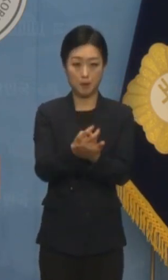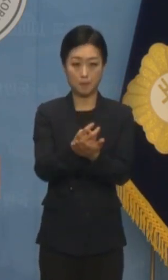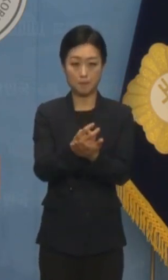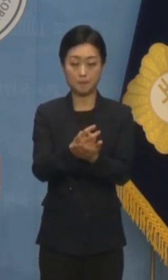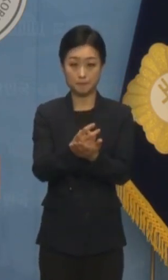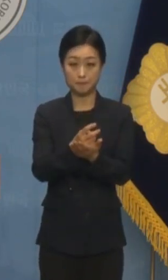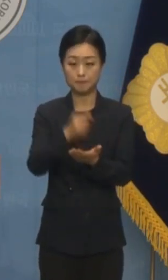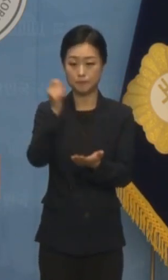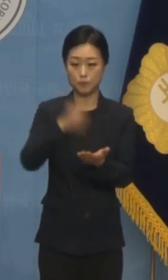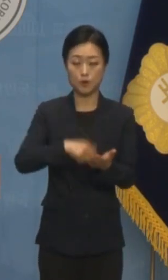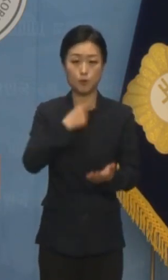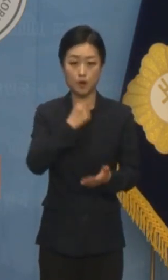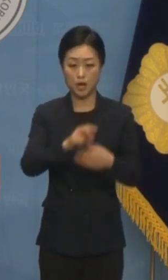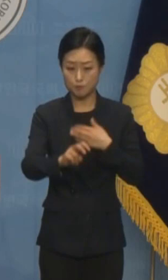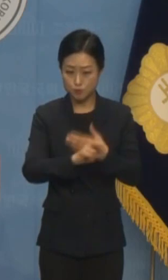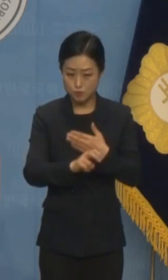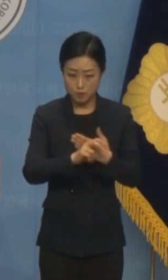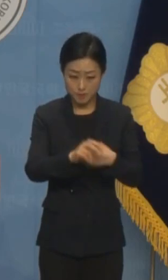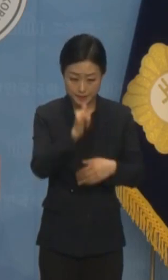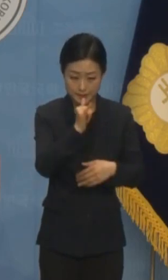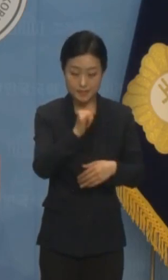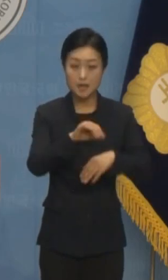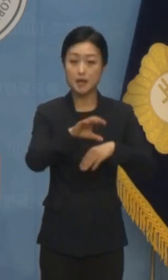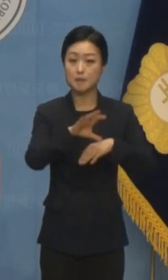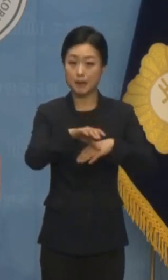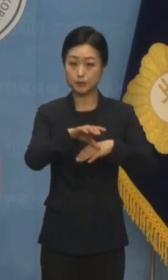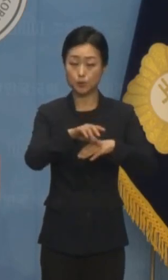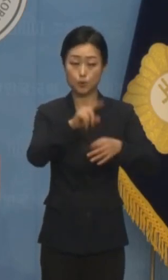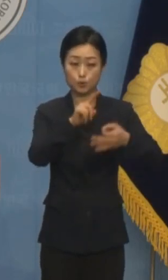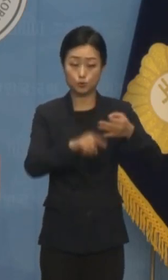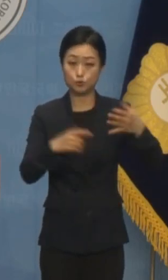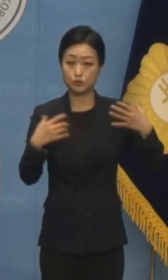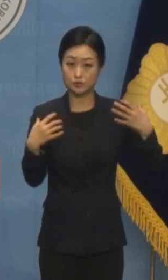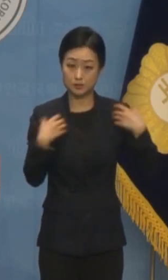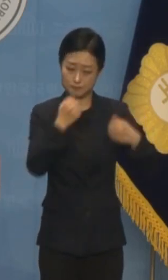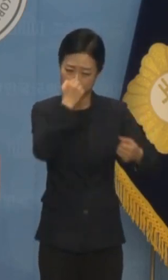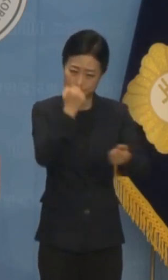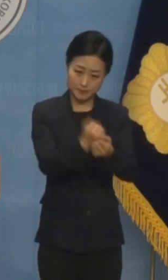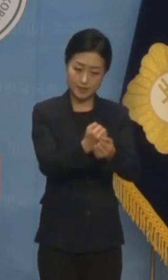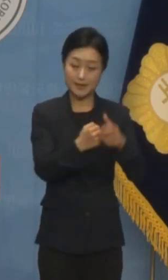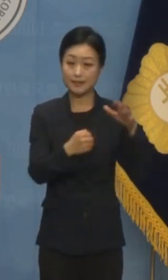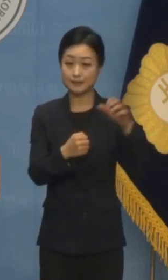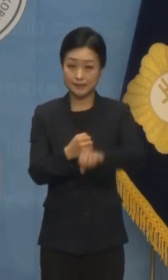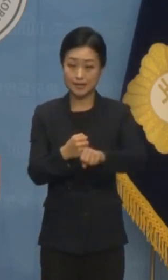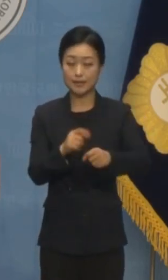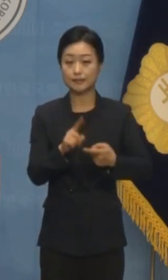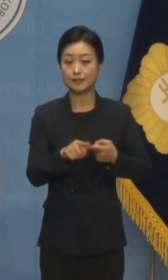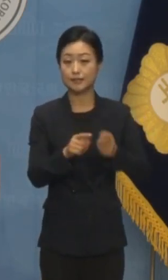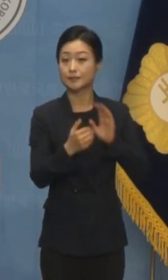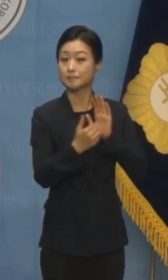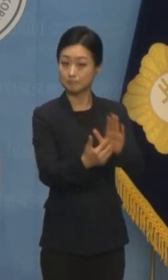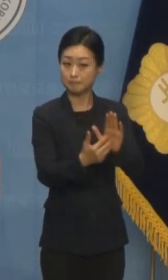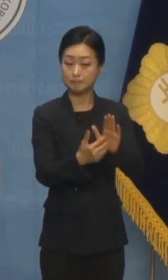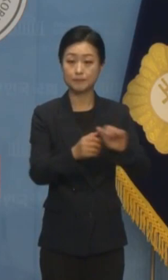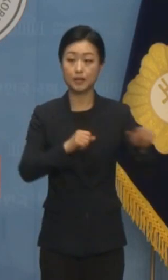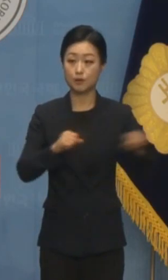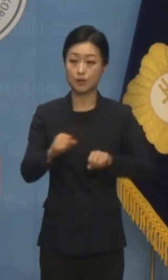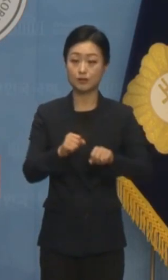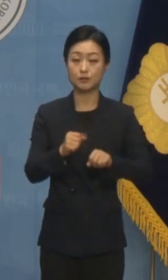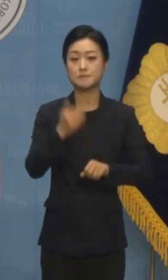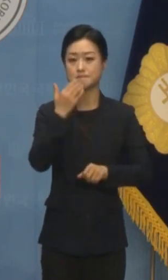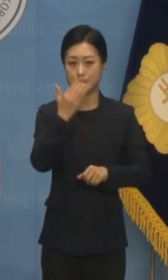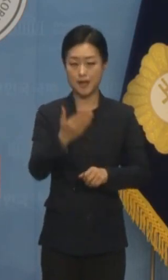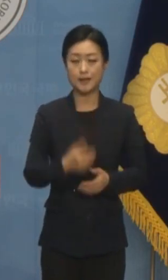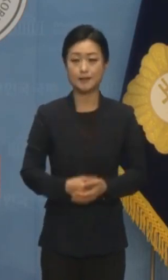수단을 동원해 불법과 탈법으로 점철된 윤 정권의 무도한 방송 장악 시도를 반드시 저지하고야